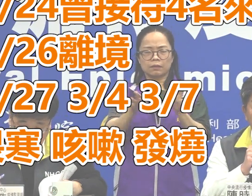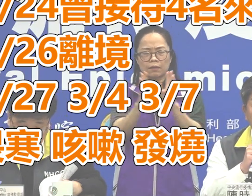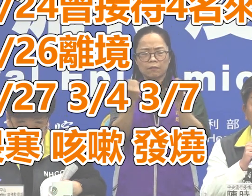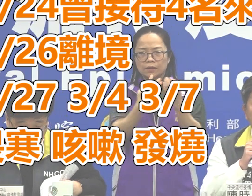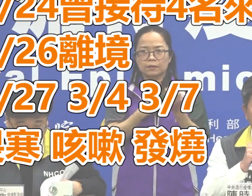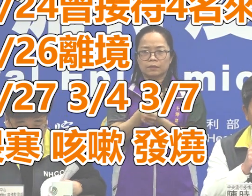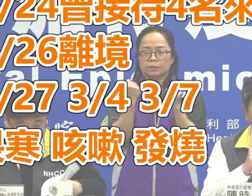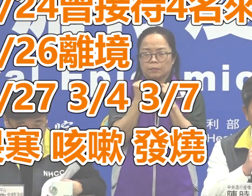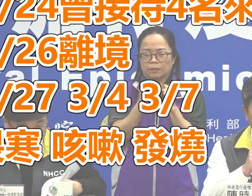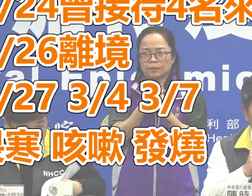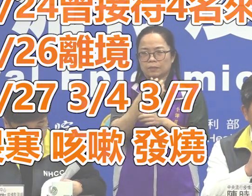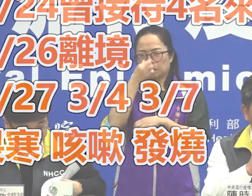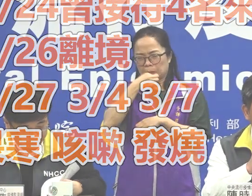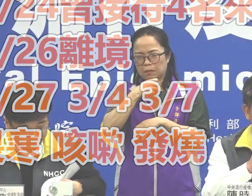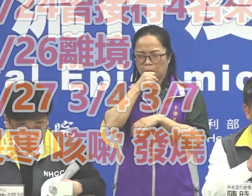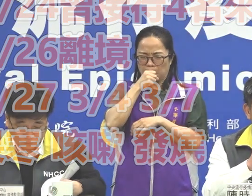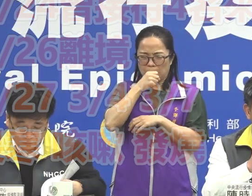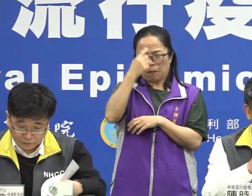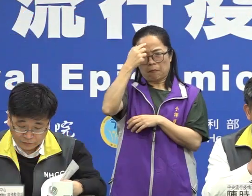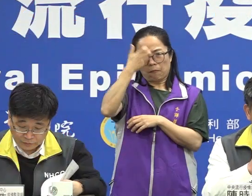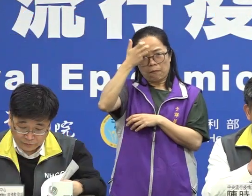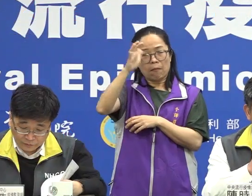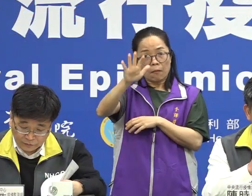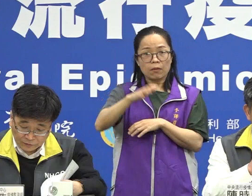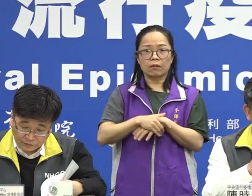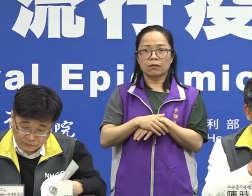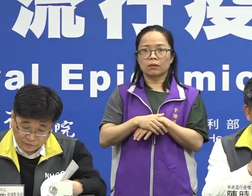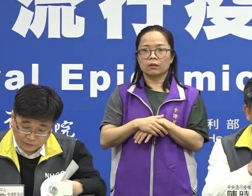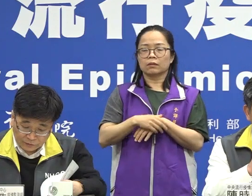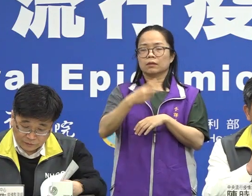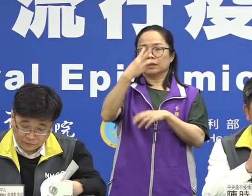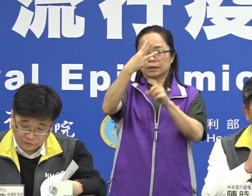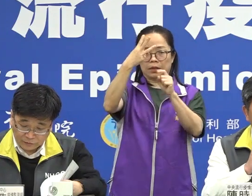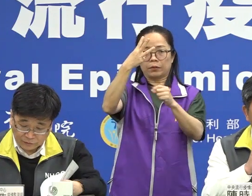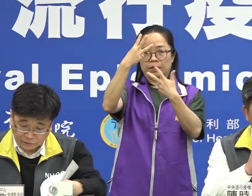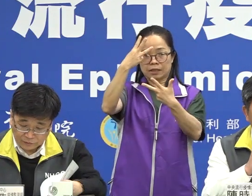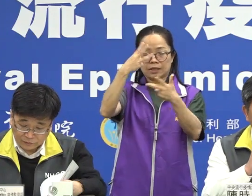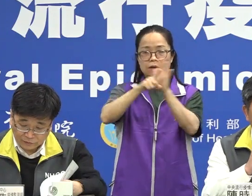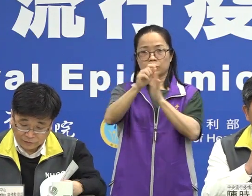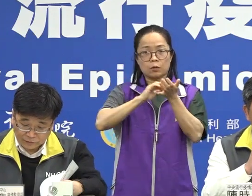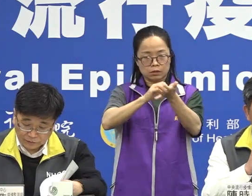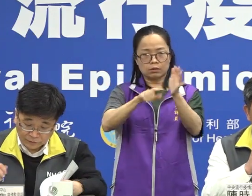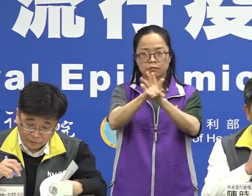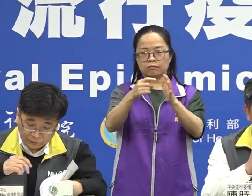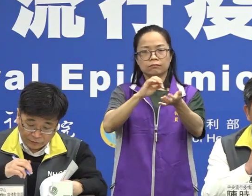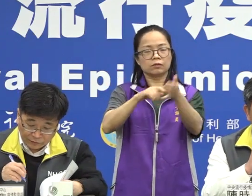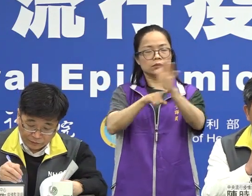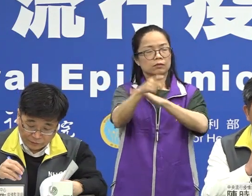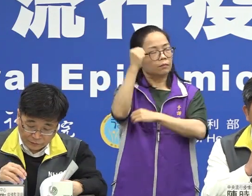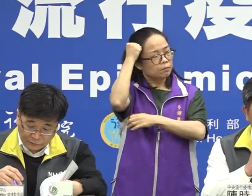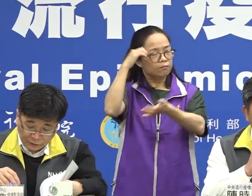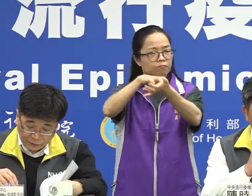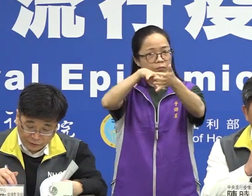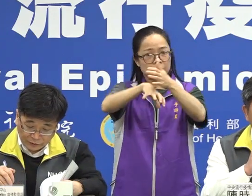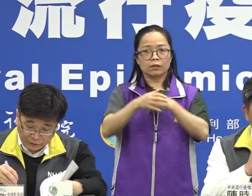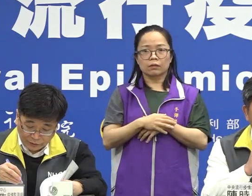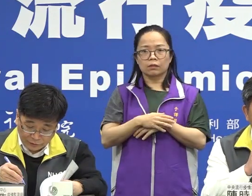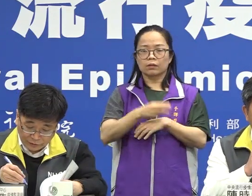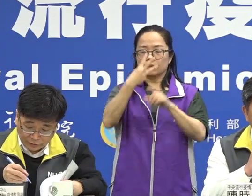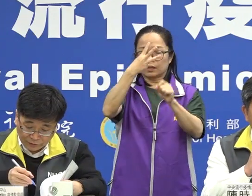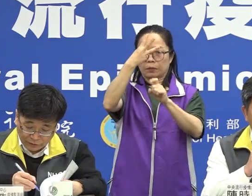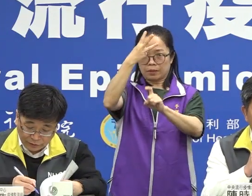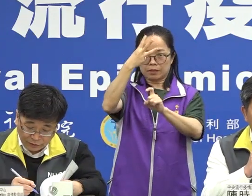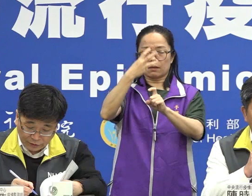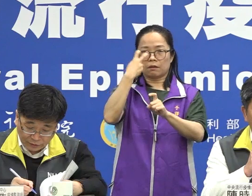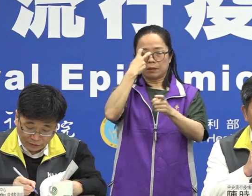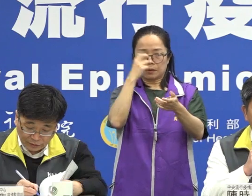咳嗽及发烧的症状。那7日就医后收治住院。那10日由医院